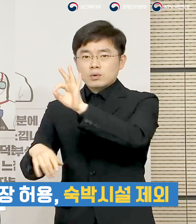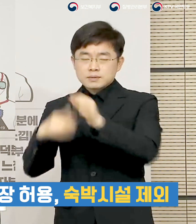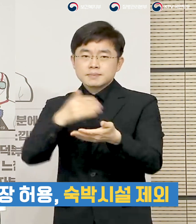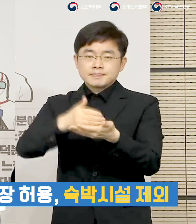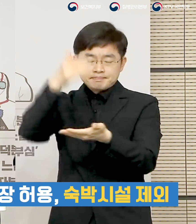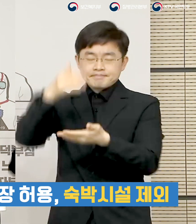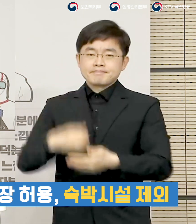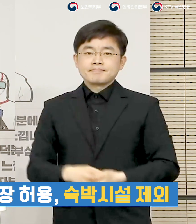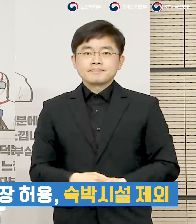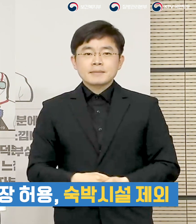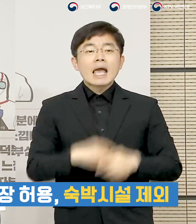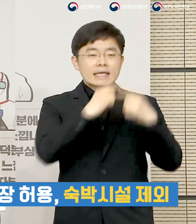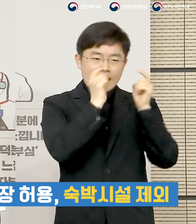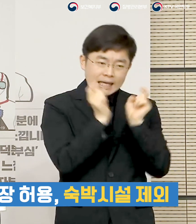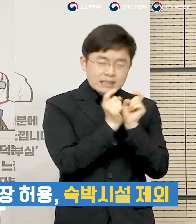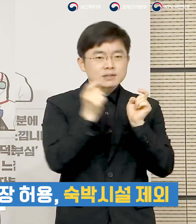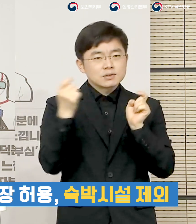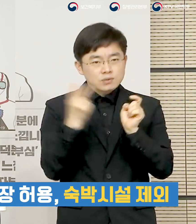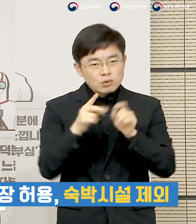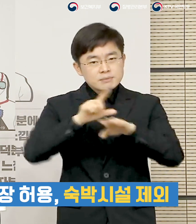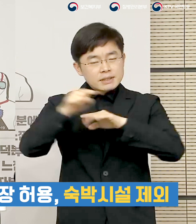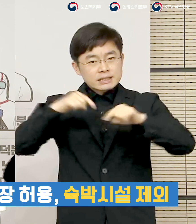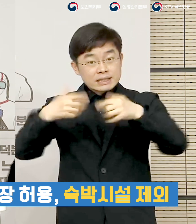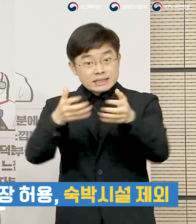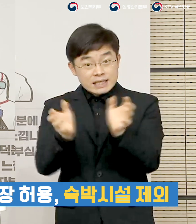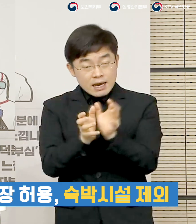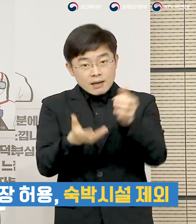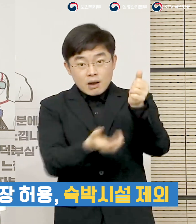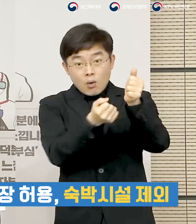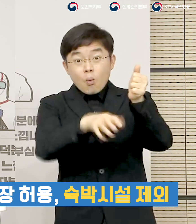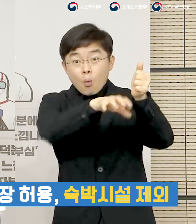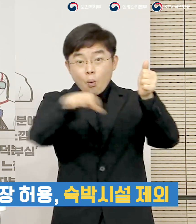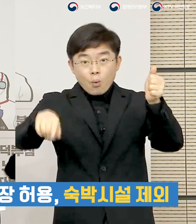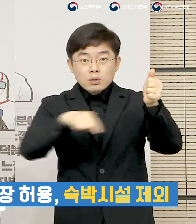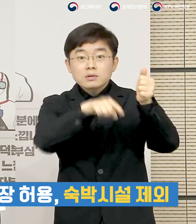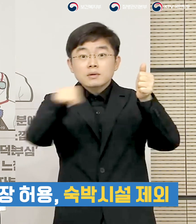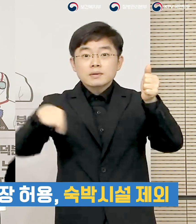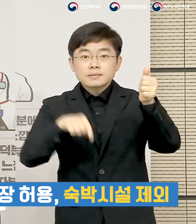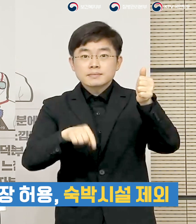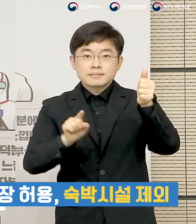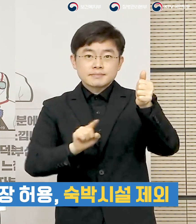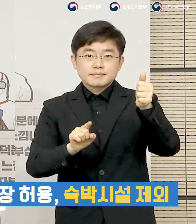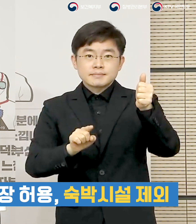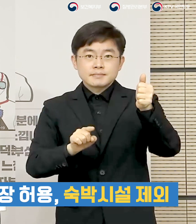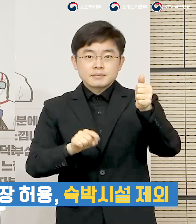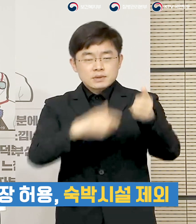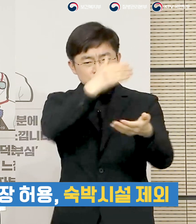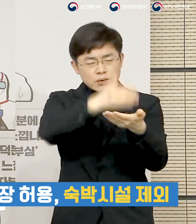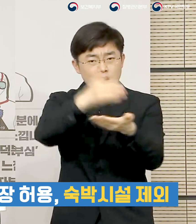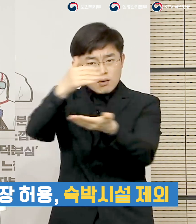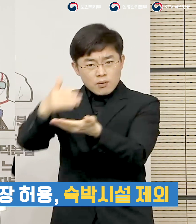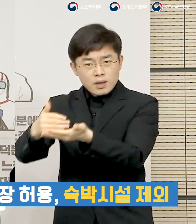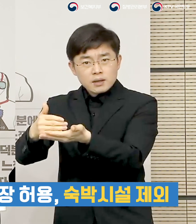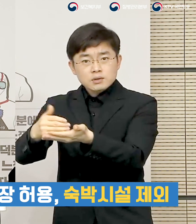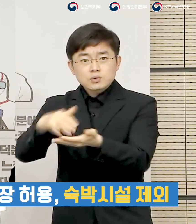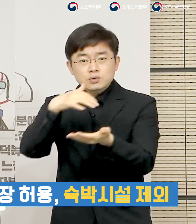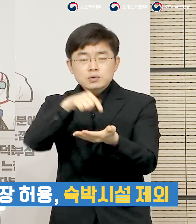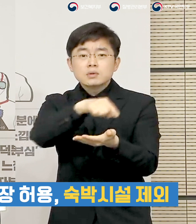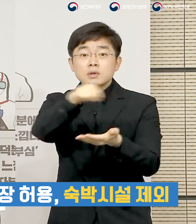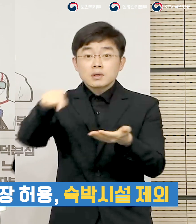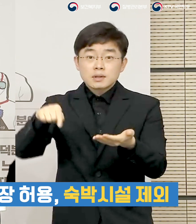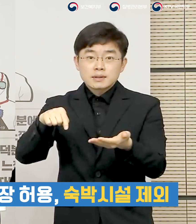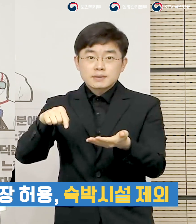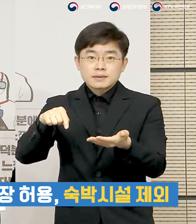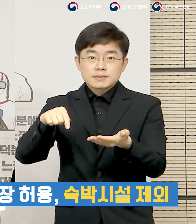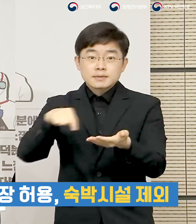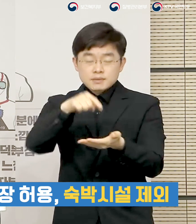포함되며 개인이나 지자체가 운영하는 자연휴양림, 수목원, 치유의 숲 가운데 현재 운영을 중단하고 있는 시설은